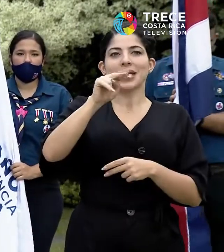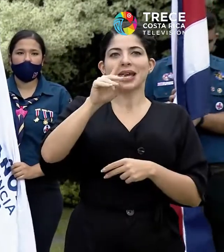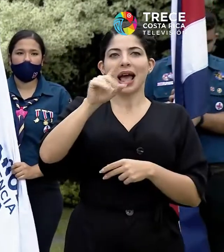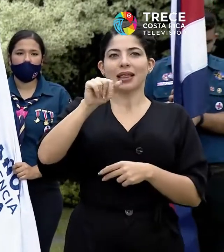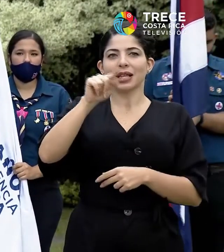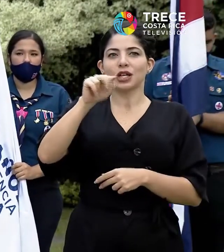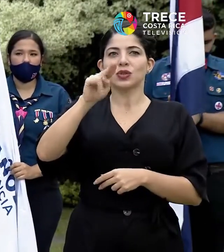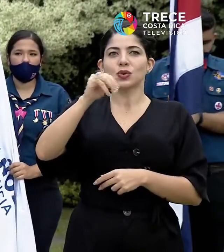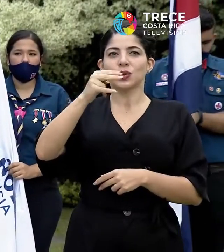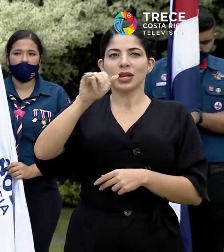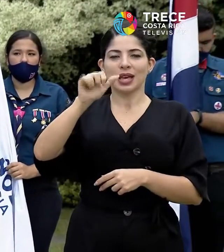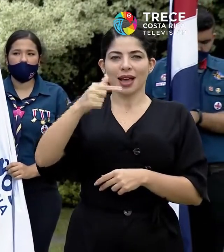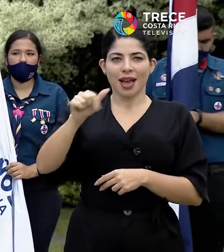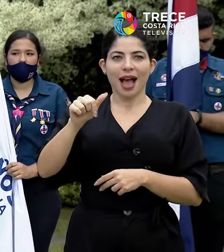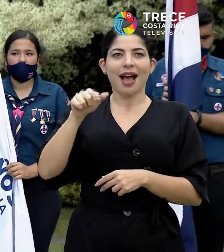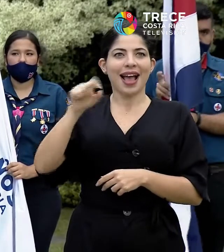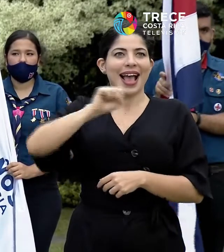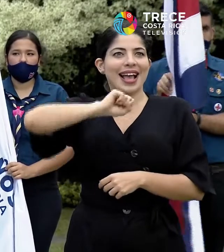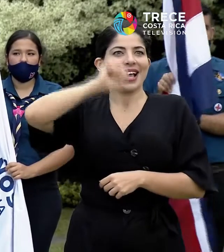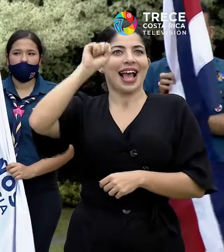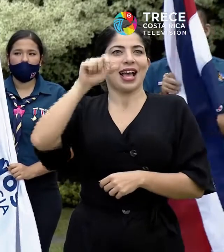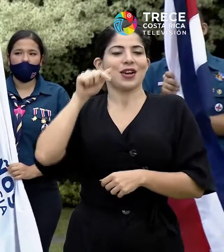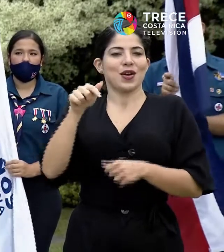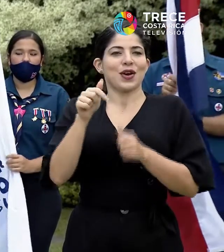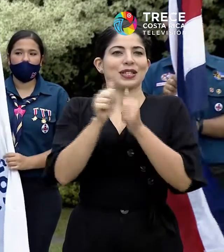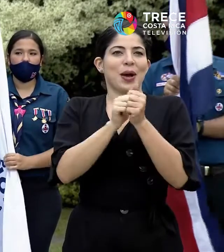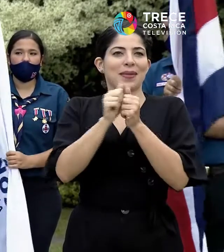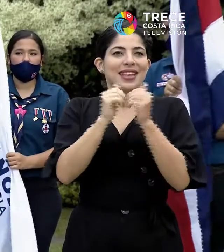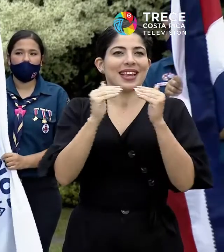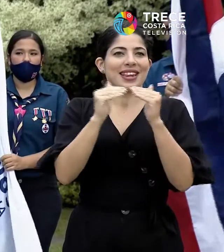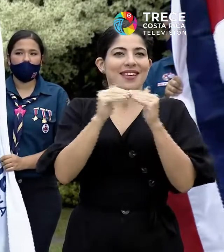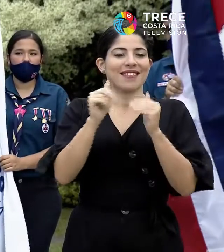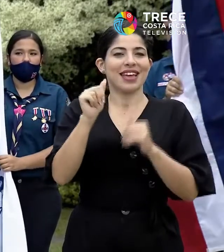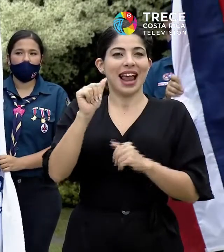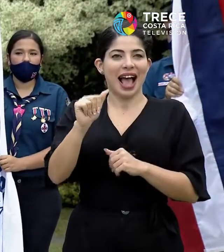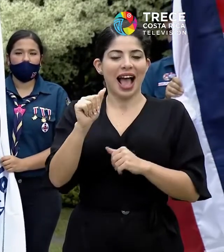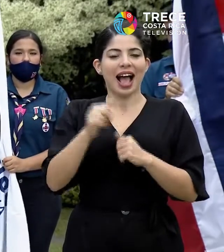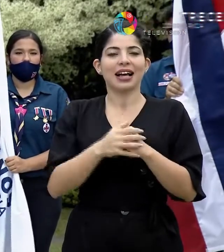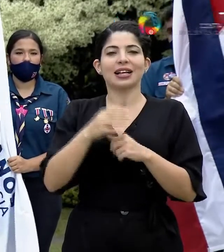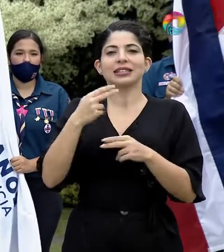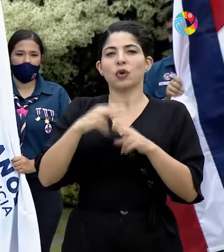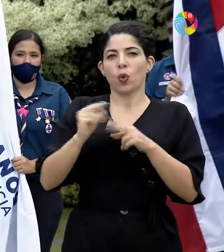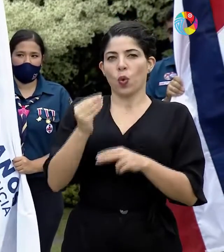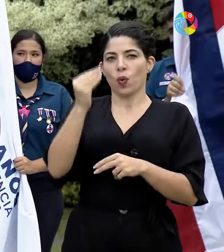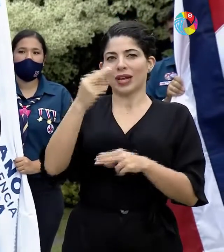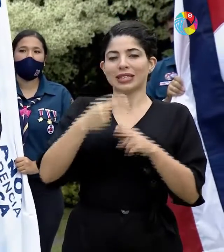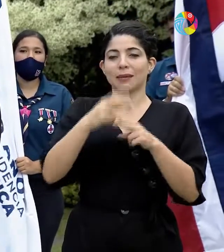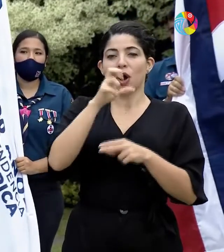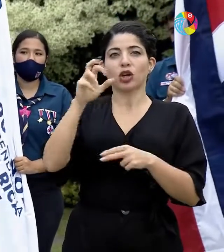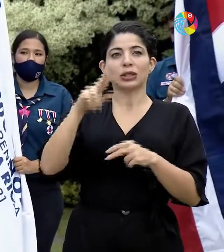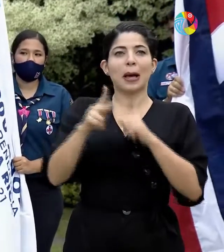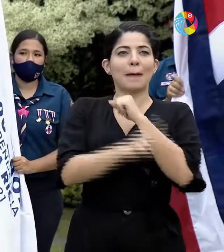la ganadora de este concurso en la categoría juvenil A con la retahíla Costa Rica, País de Paz, que escucharemos a continuación.